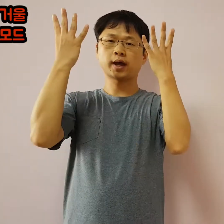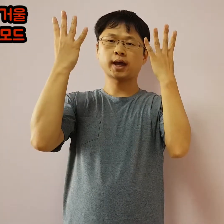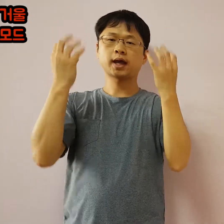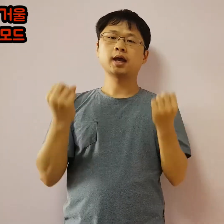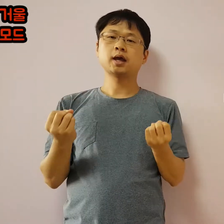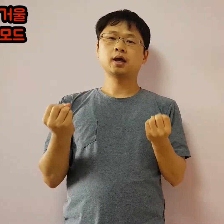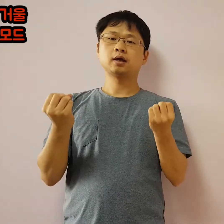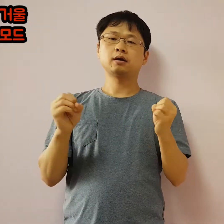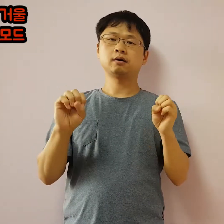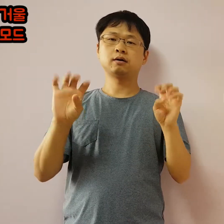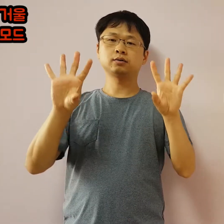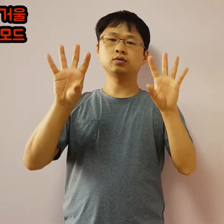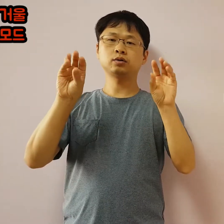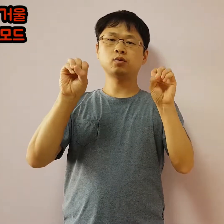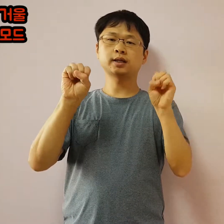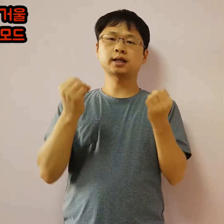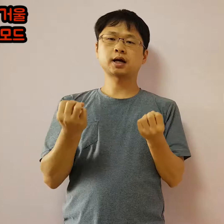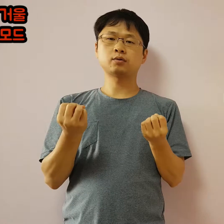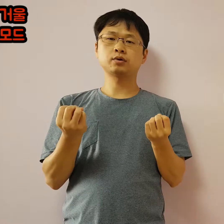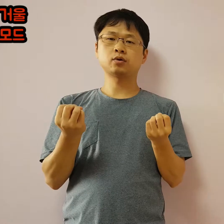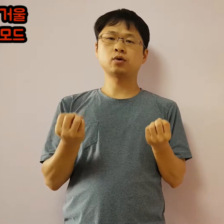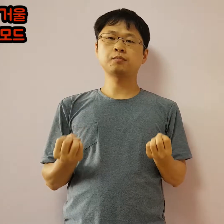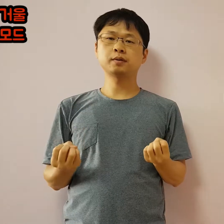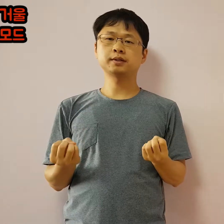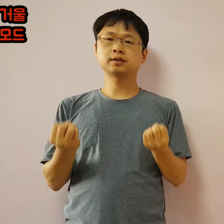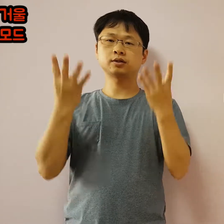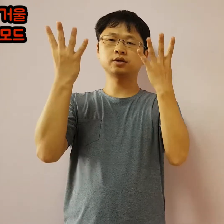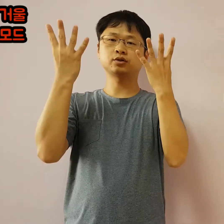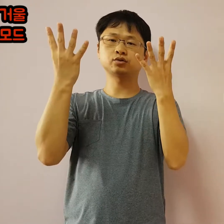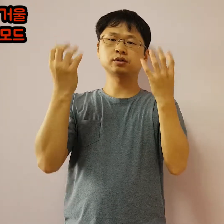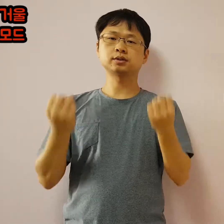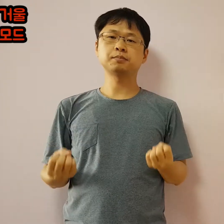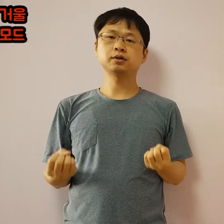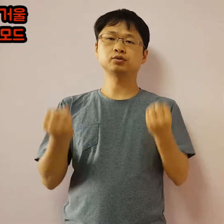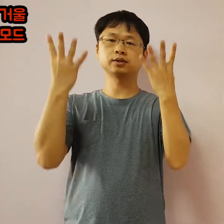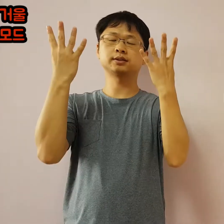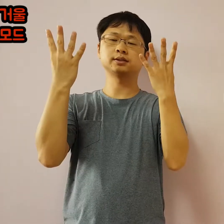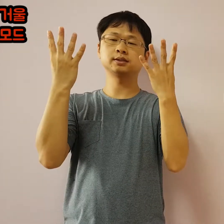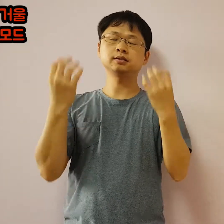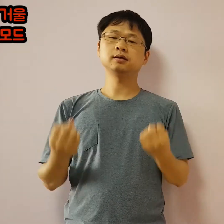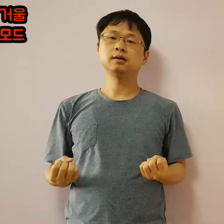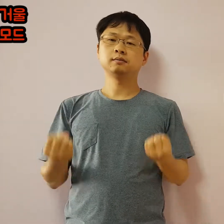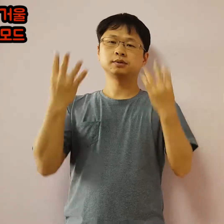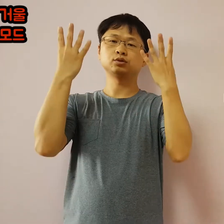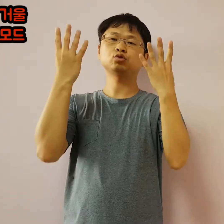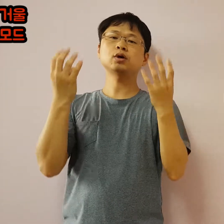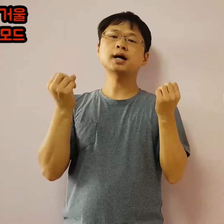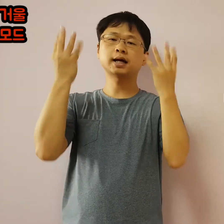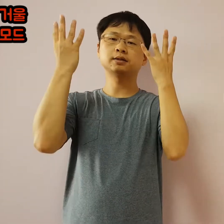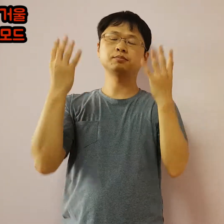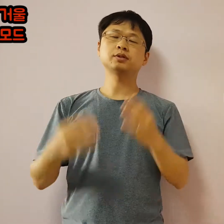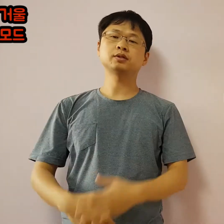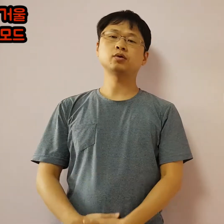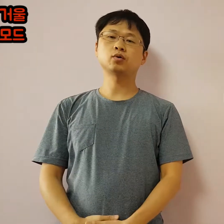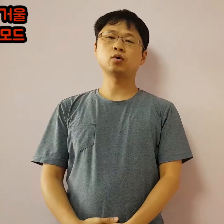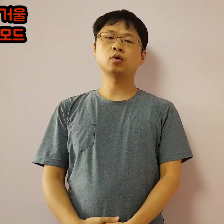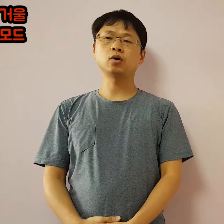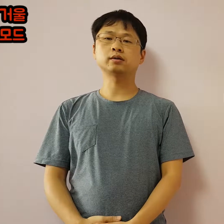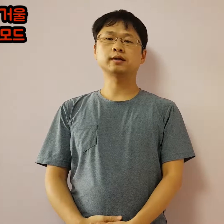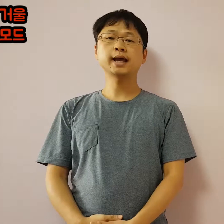운동회. 손을 모았다가 위로 펴면서 펴주는 것은 무슨 축하라는 뜻도 있고, 어떤